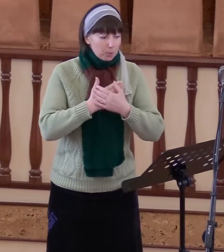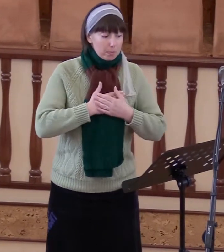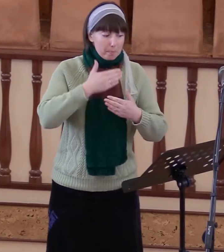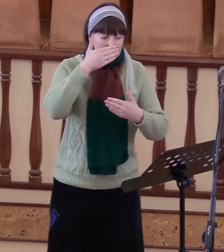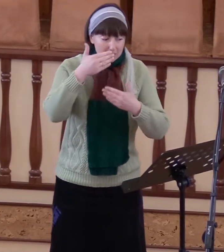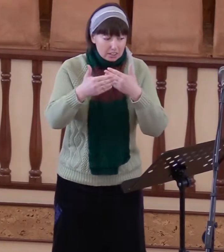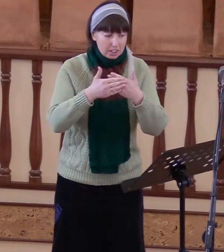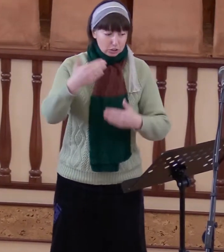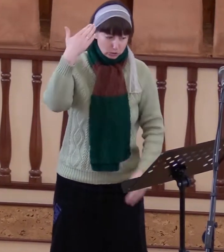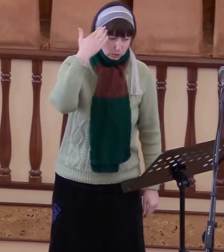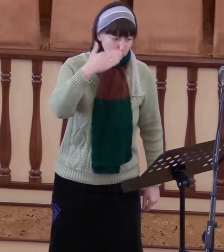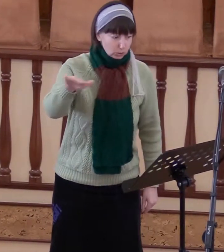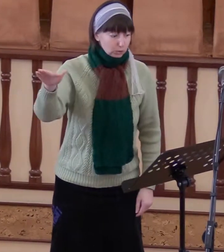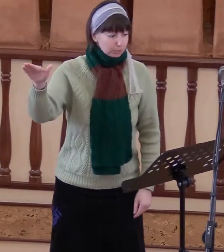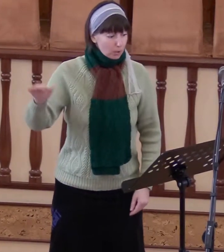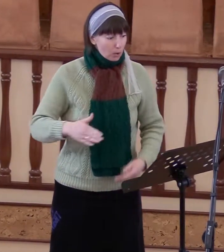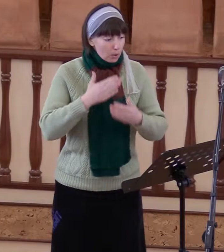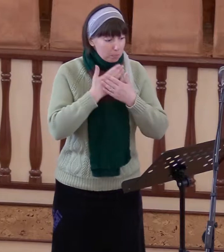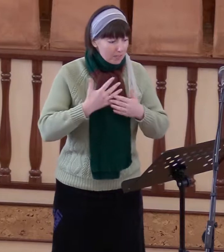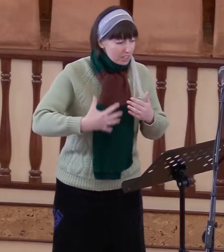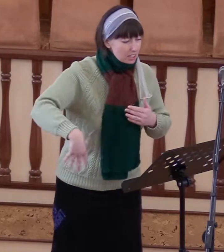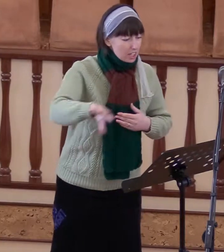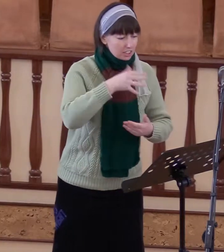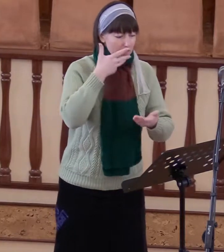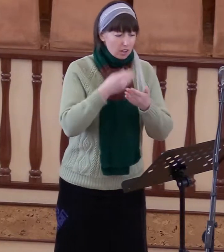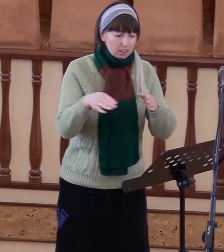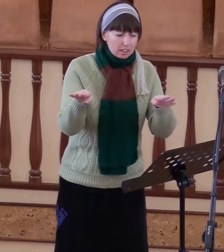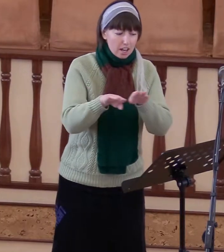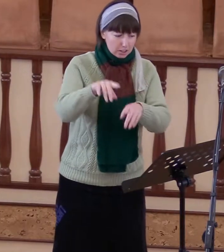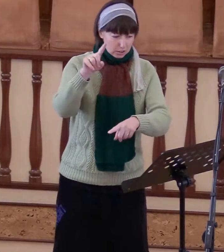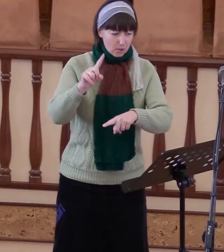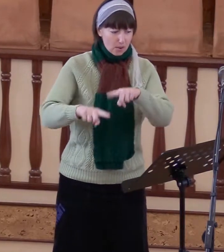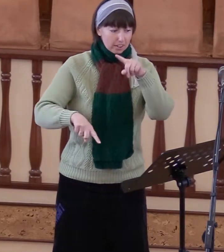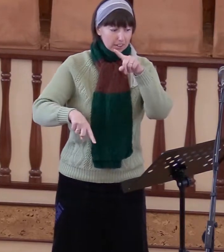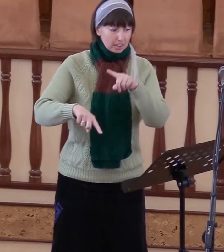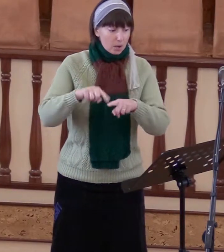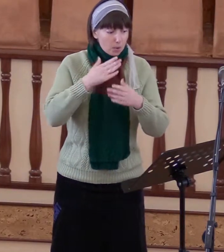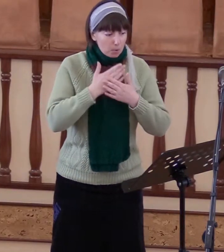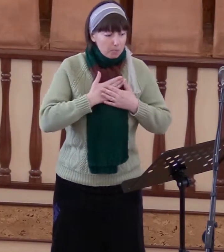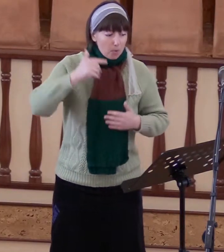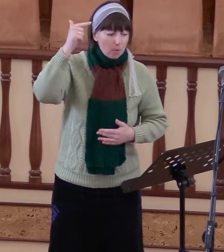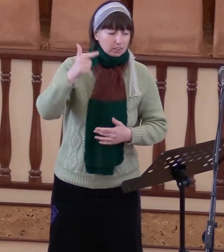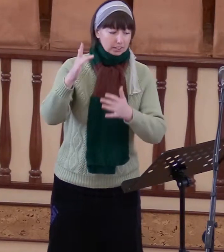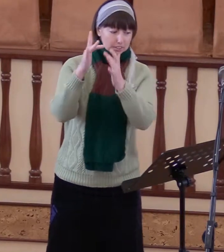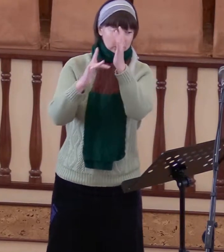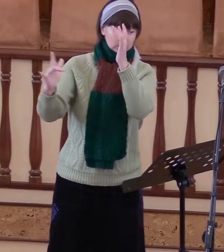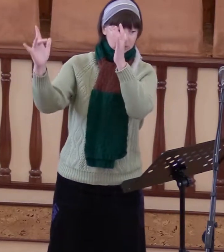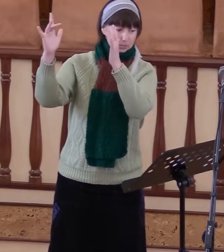Любовь. Люби и близких, и чужих. Люби всех, как своих родных. Люби Господа